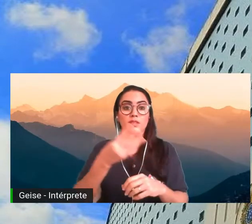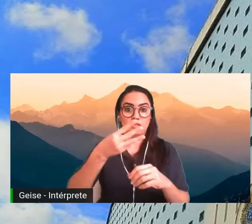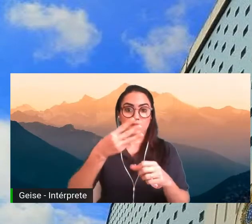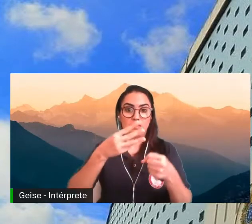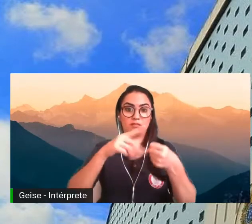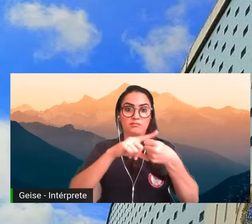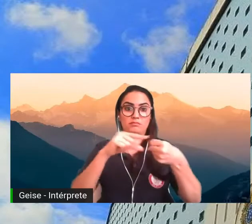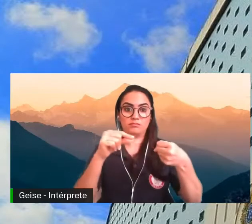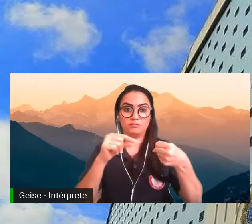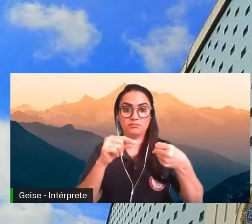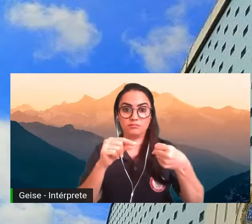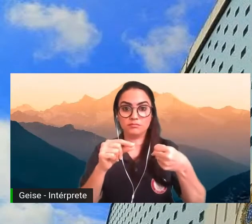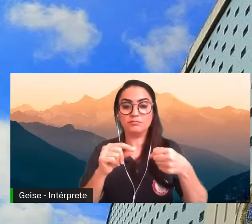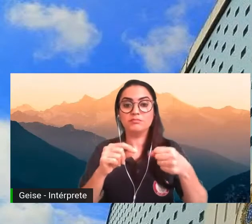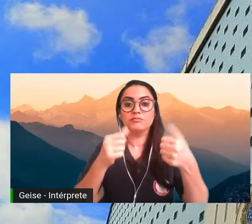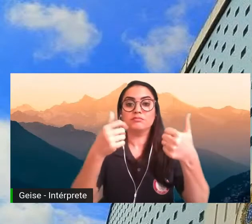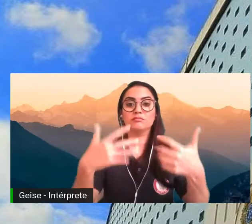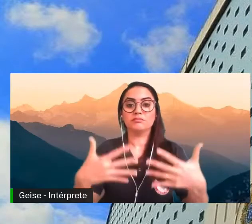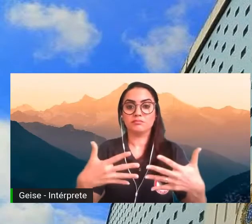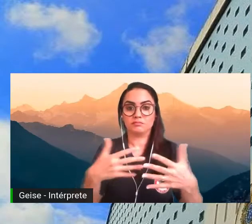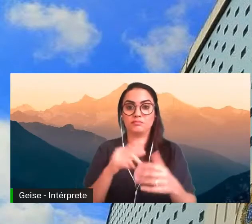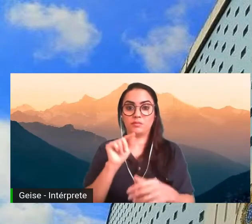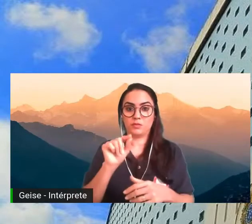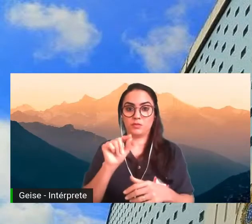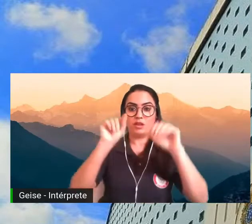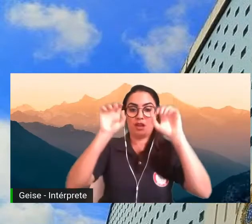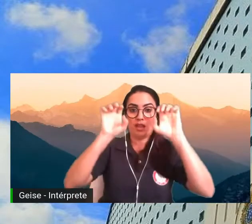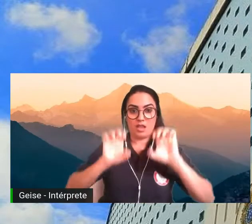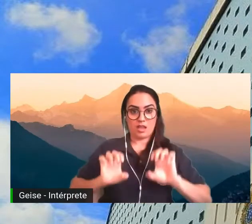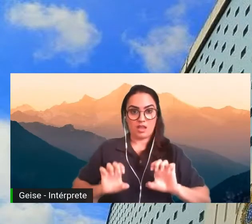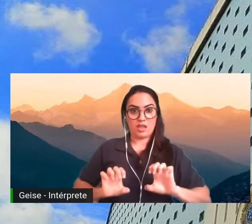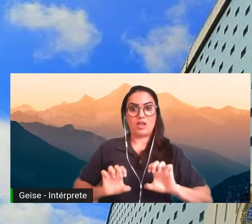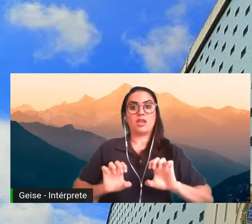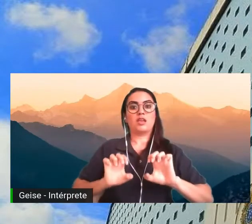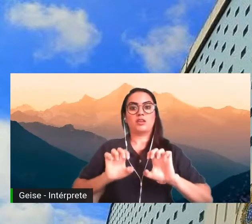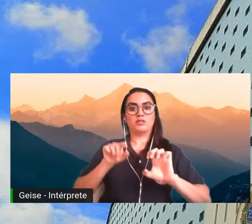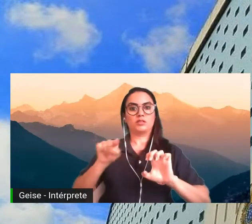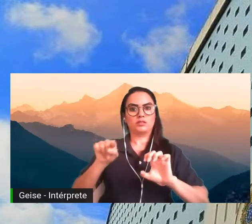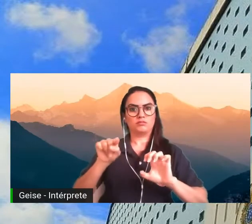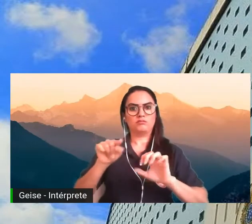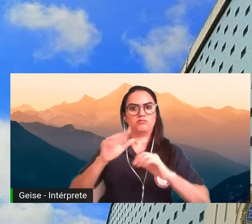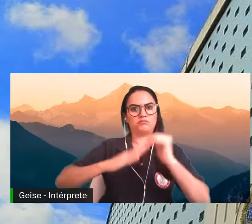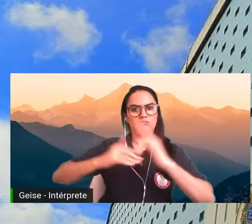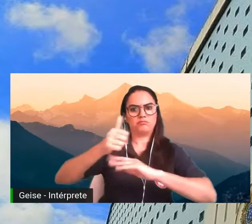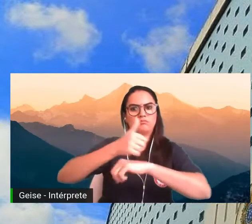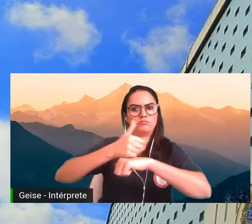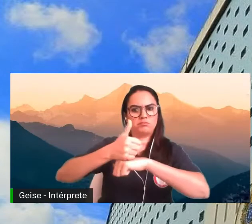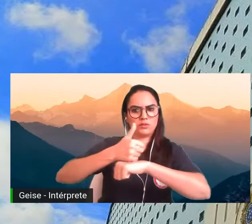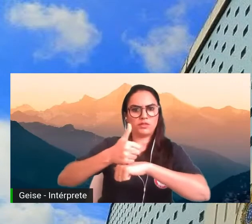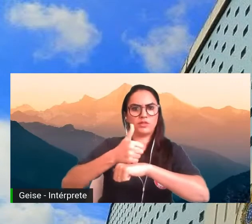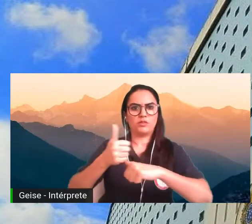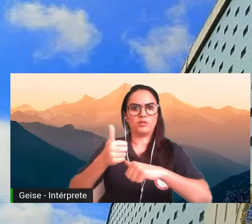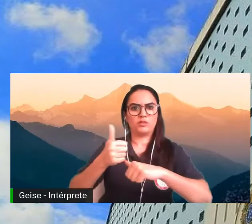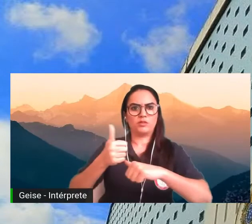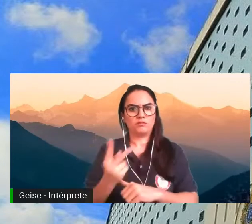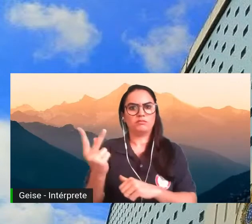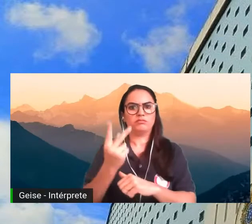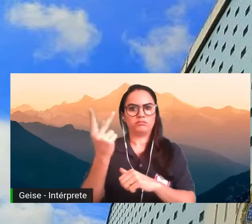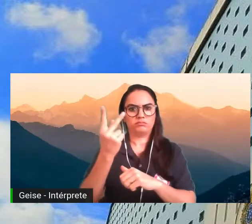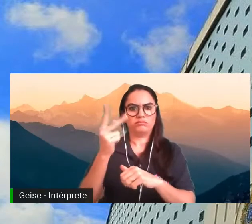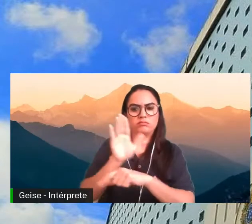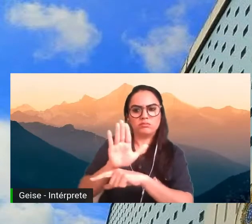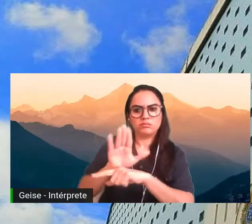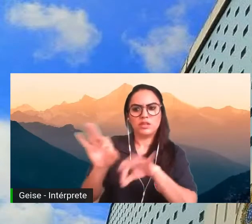estéticos, políticos e éticos da educação nacional, na perspectiva do pleno desenvolvimento da pessoa, seu preparo para o exercício